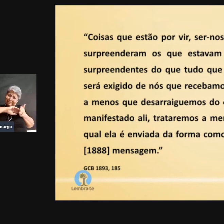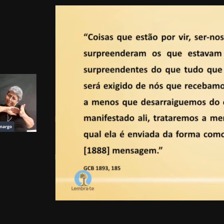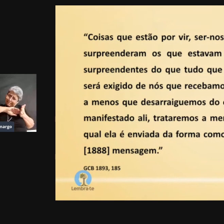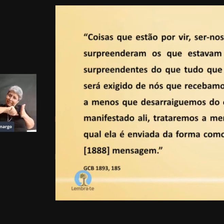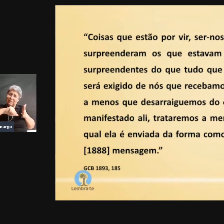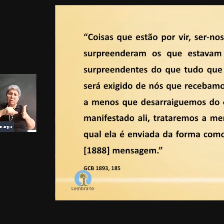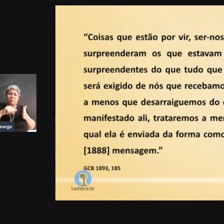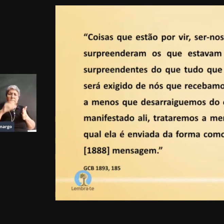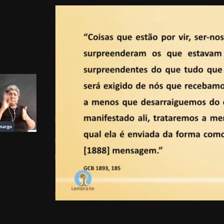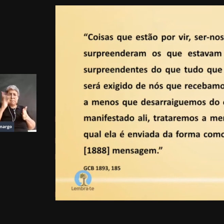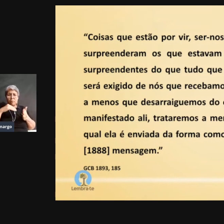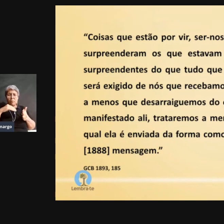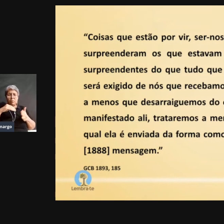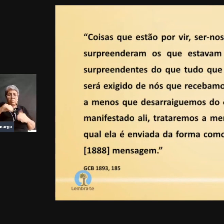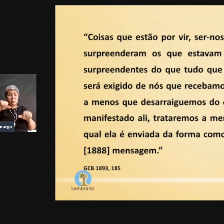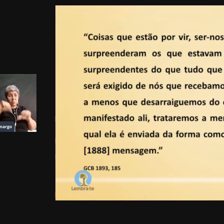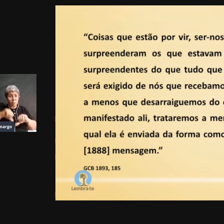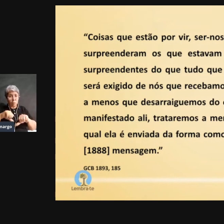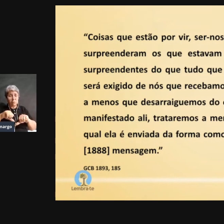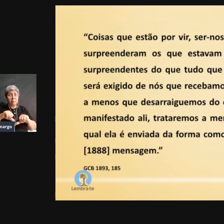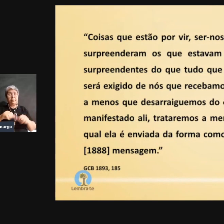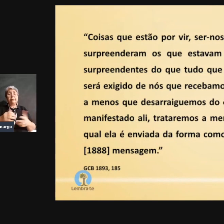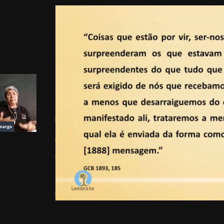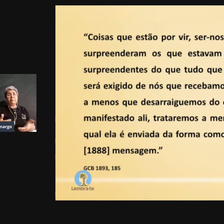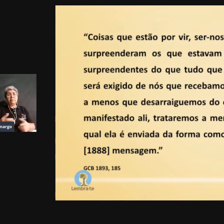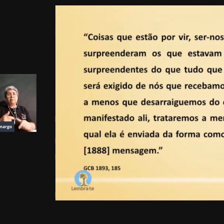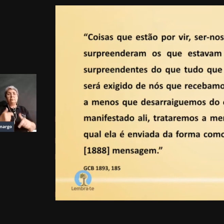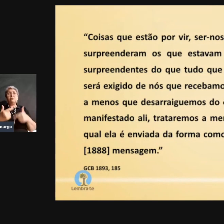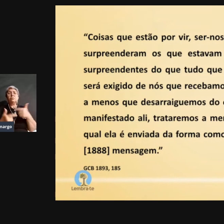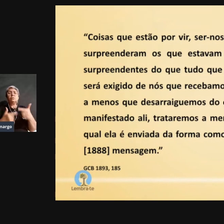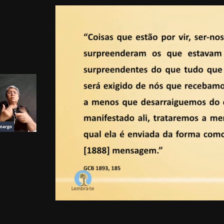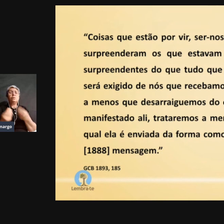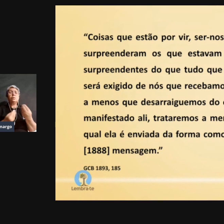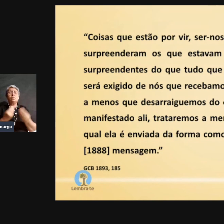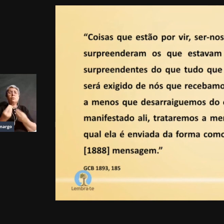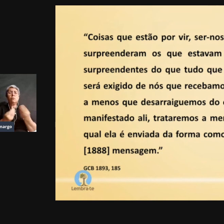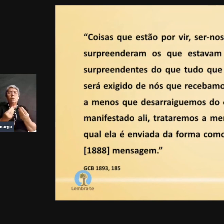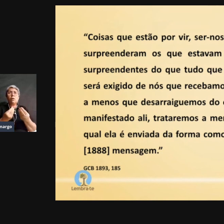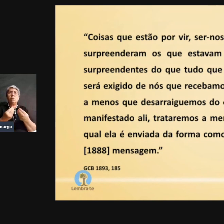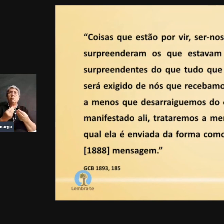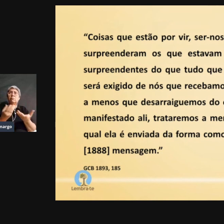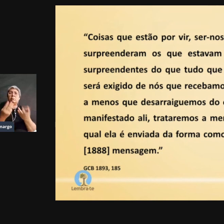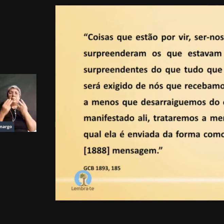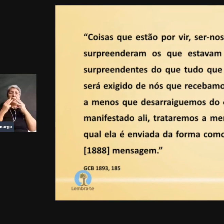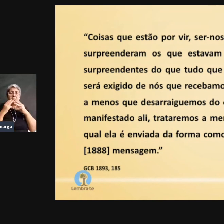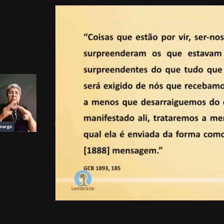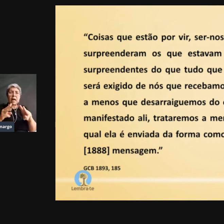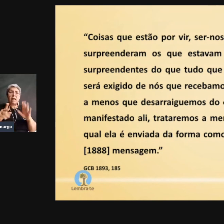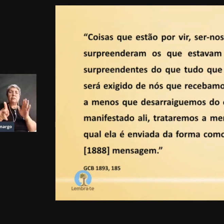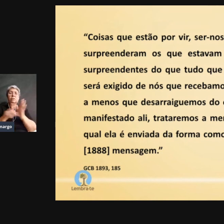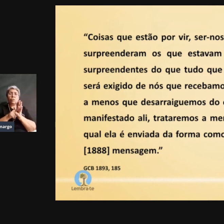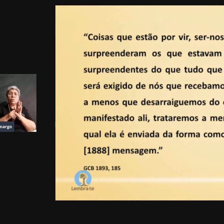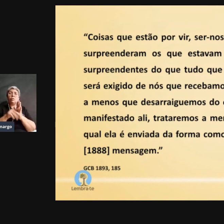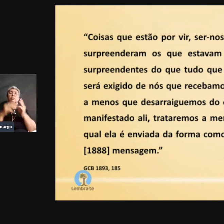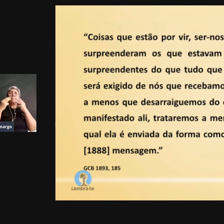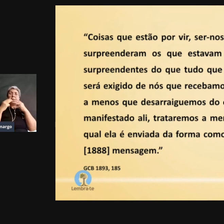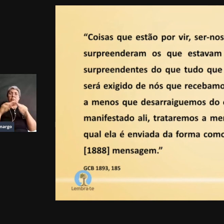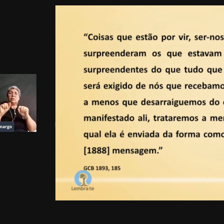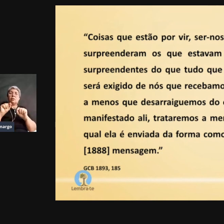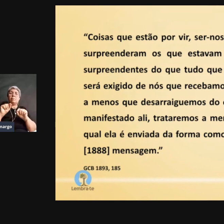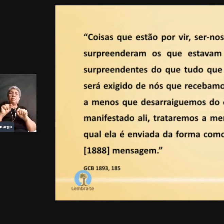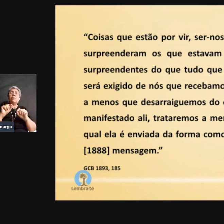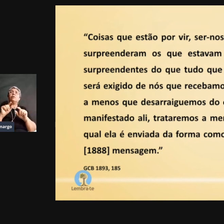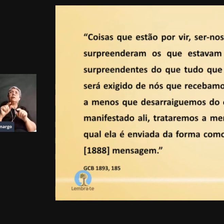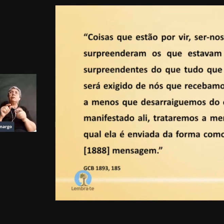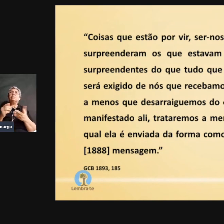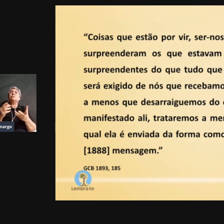ali, trataremos a mensagem e o mensageiro por meio do qual ela é enviada, da forma como Deus disse que tratamos essa outra mensagem,